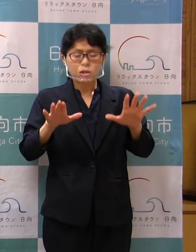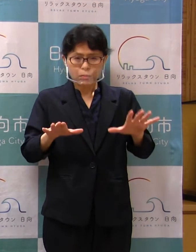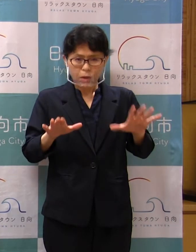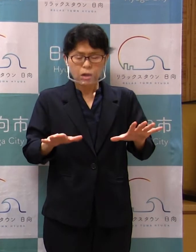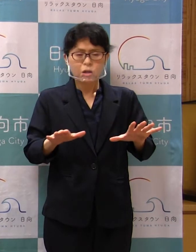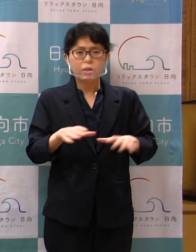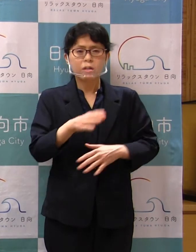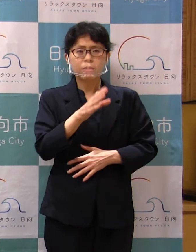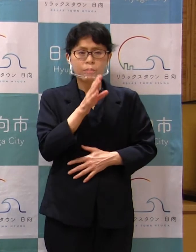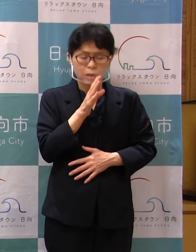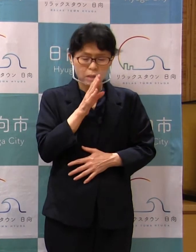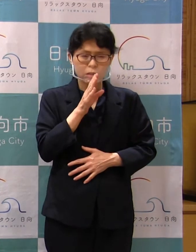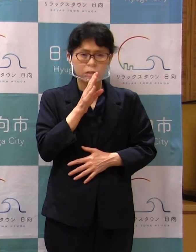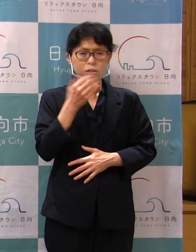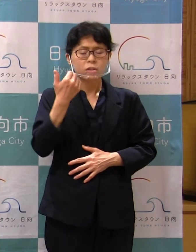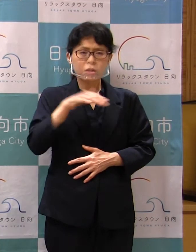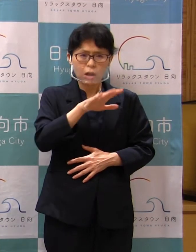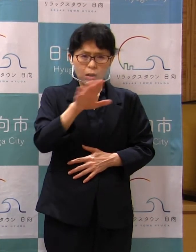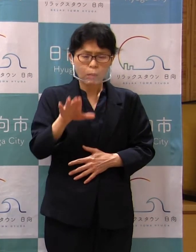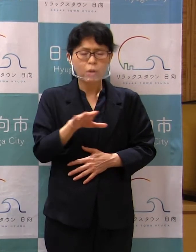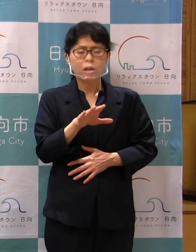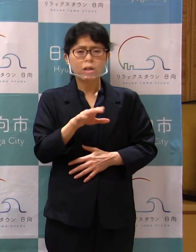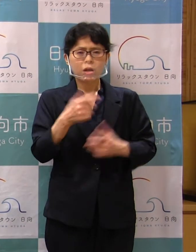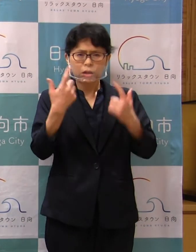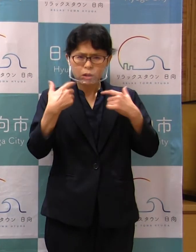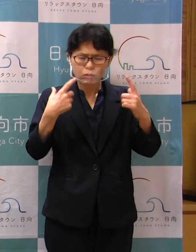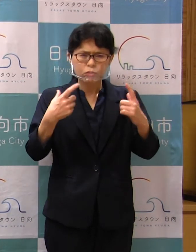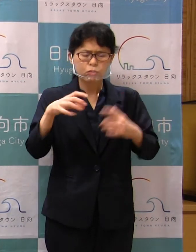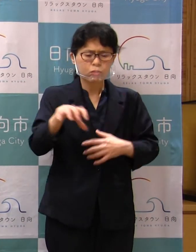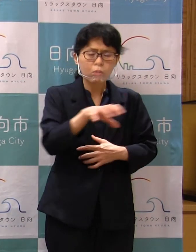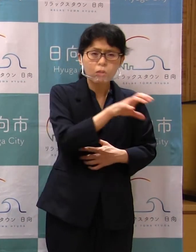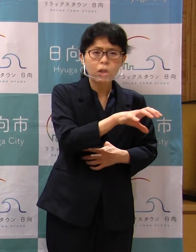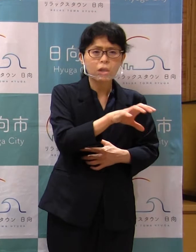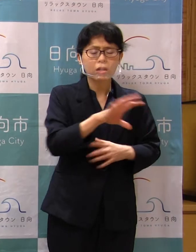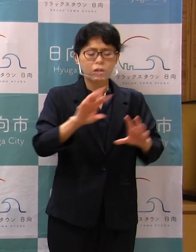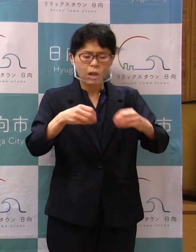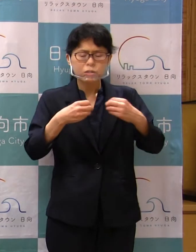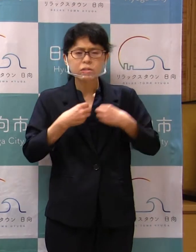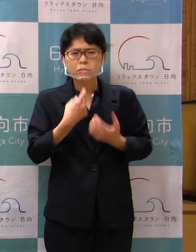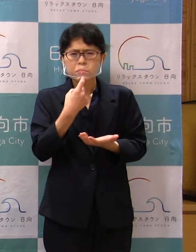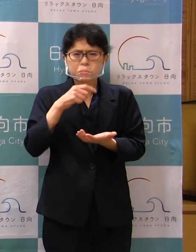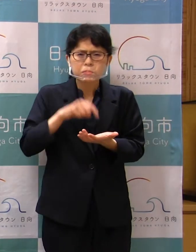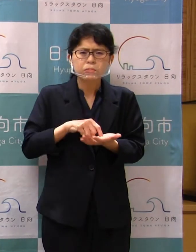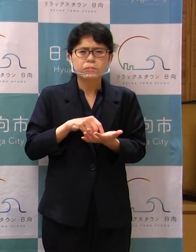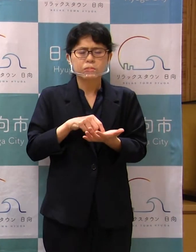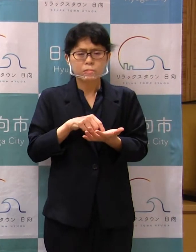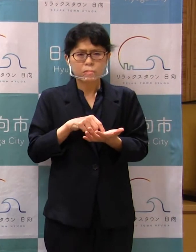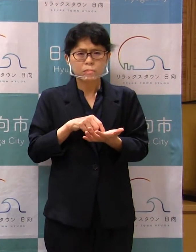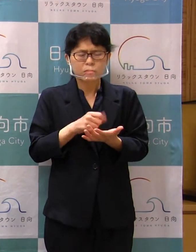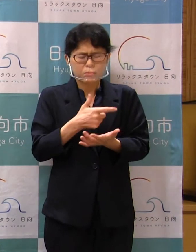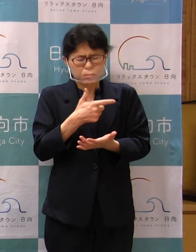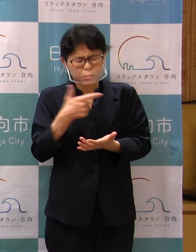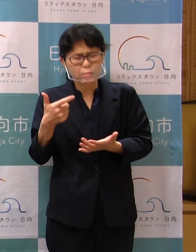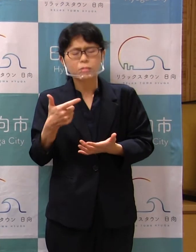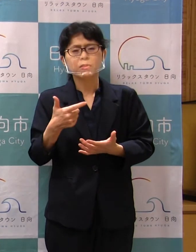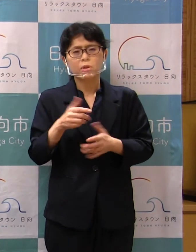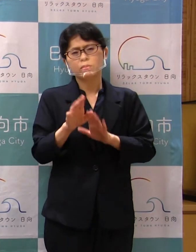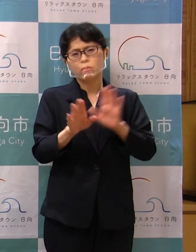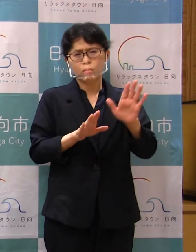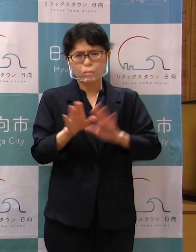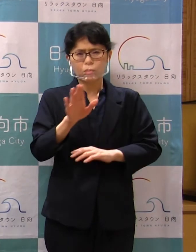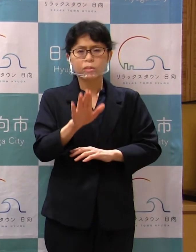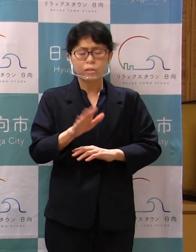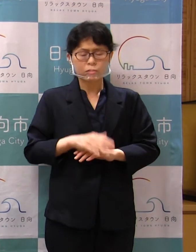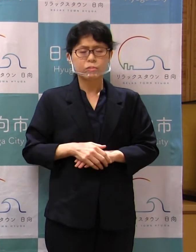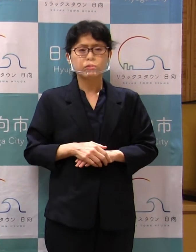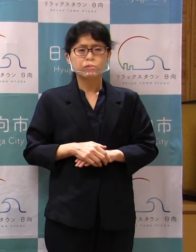さに誰もがいつどこで感染してもおかしくない危機的な状況となっています